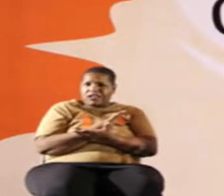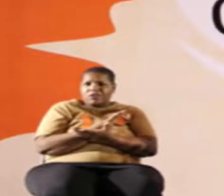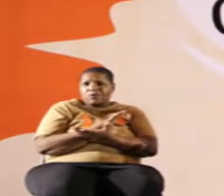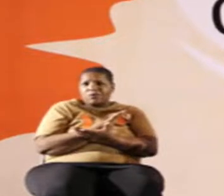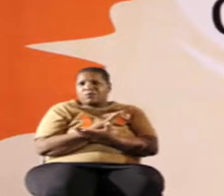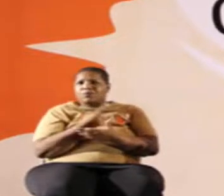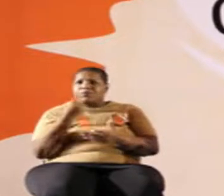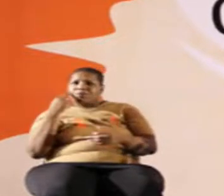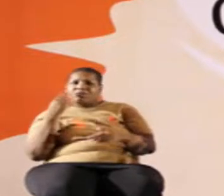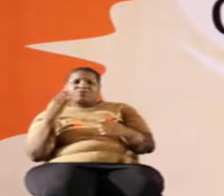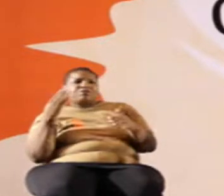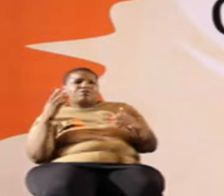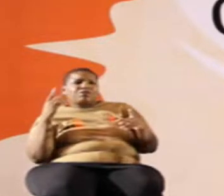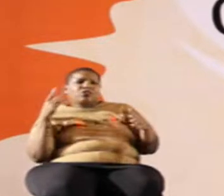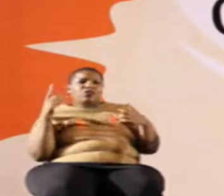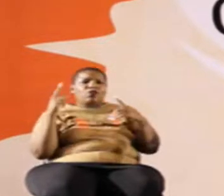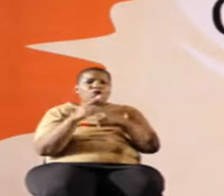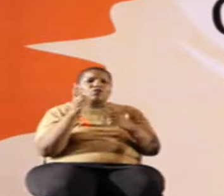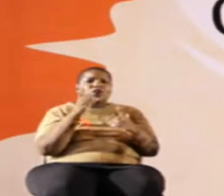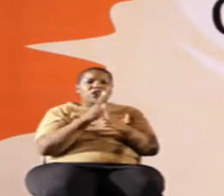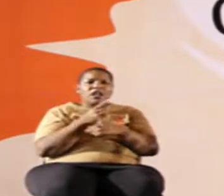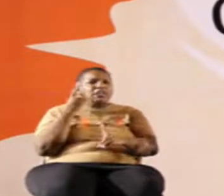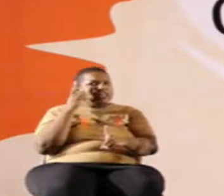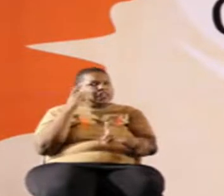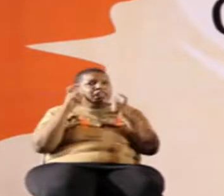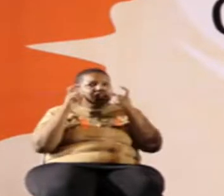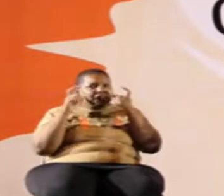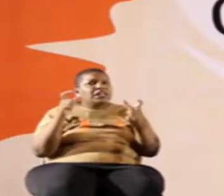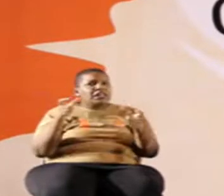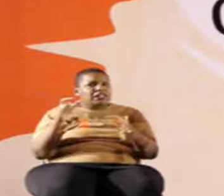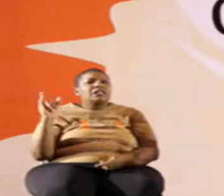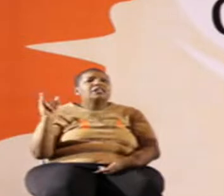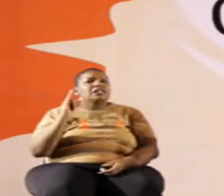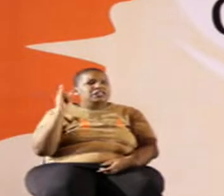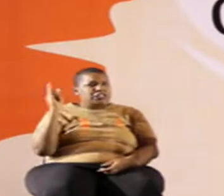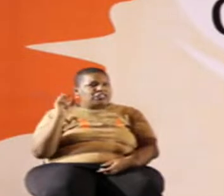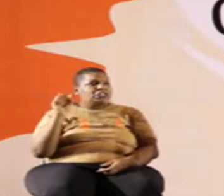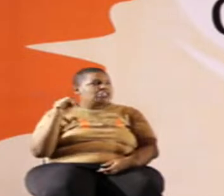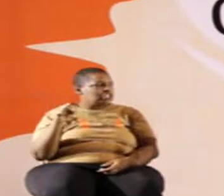se entrecruzando são muito interessantes, são muito ricas.